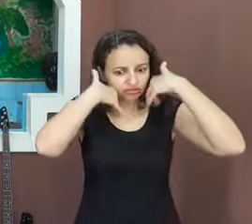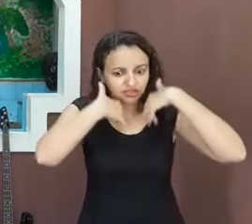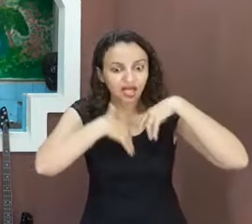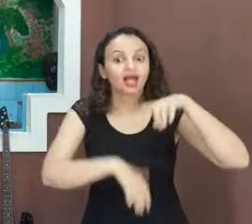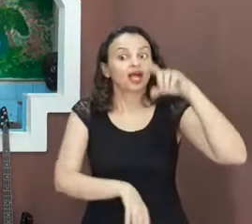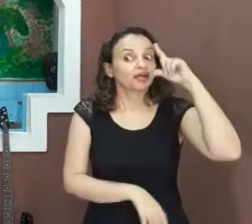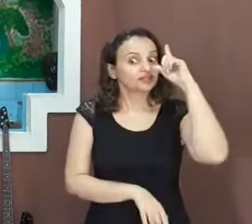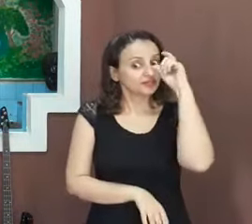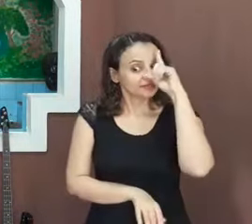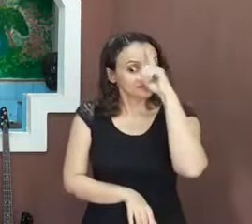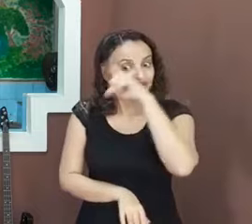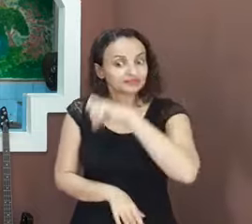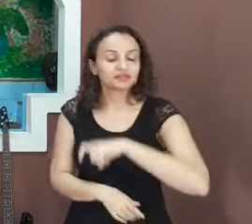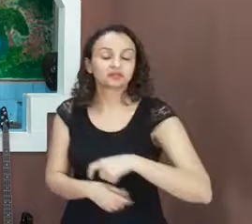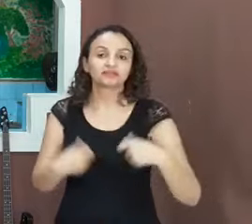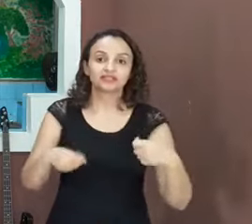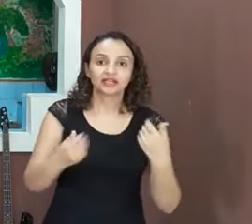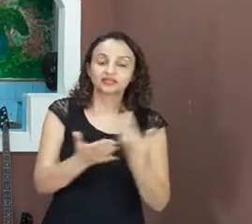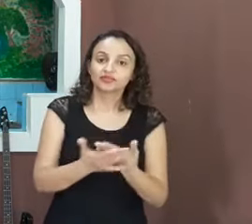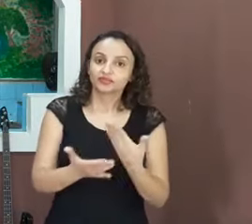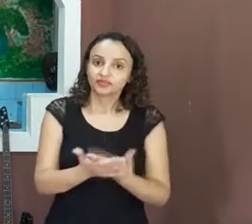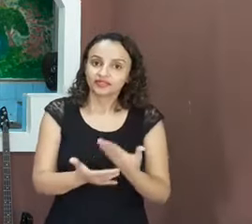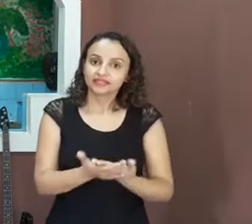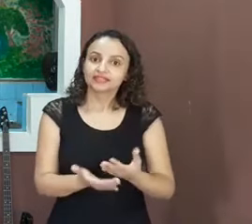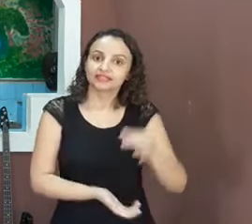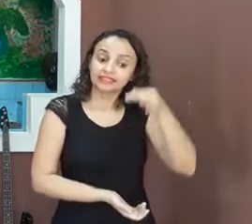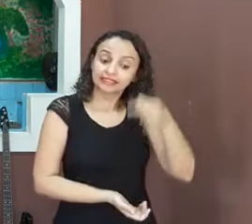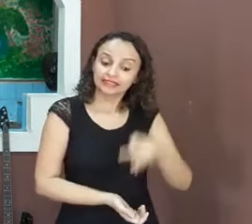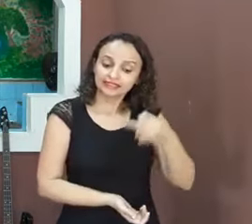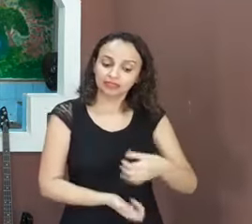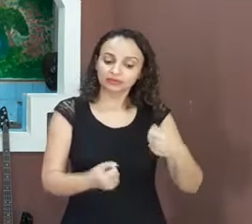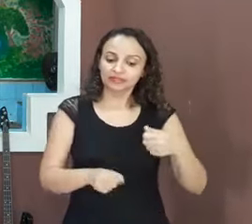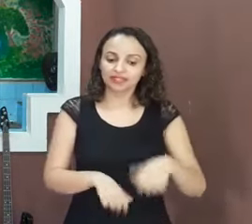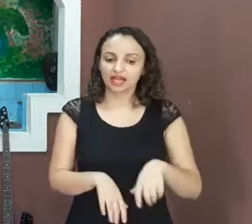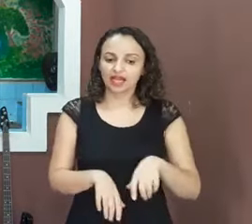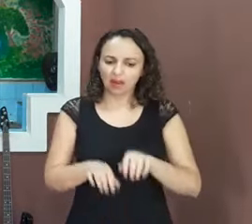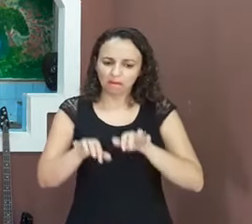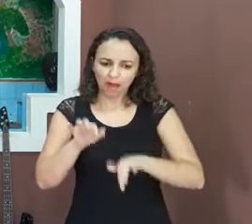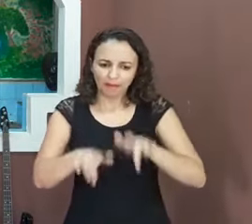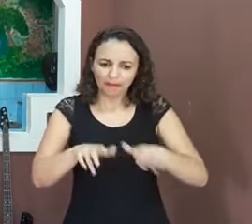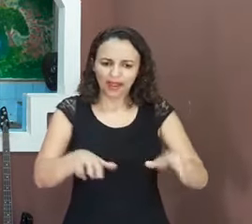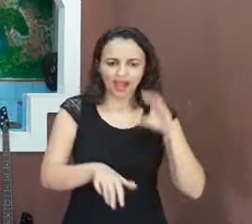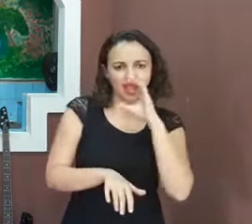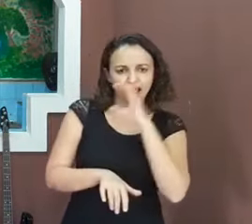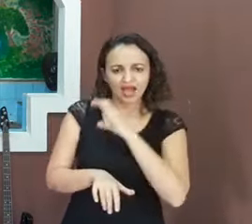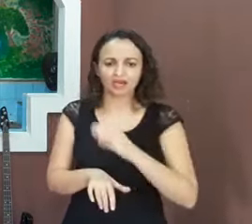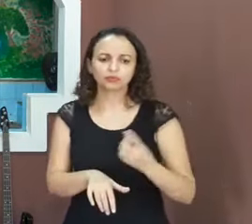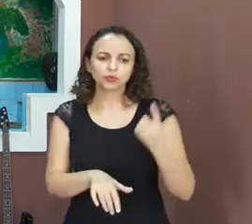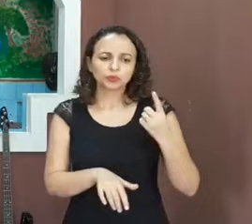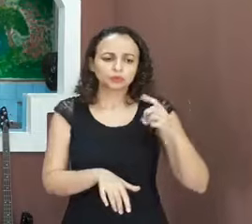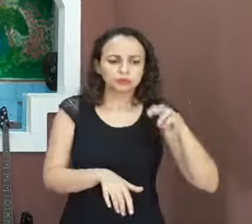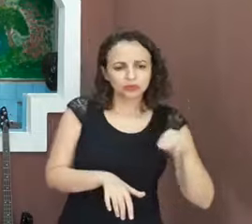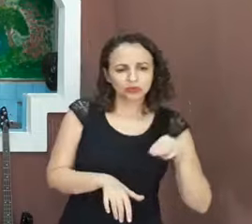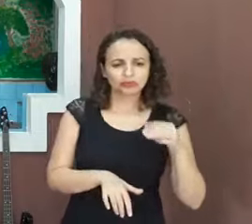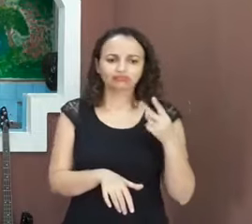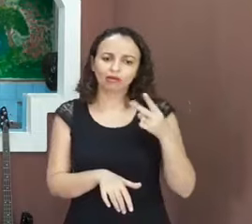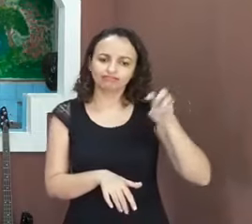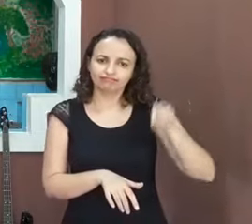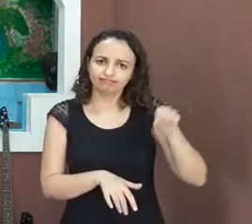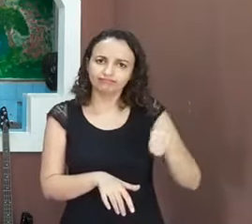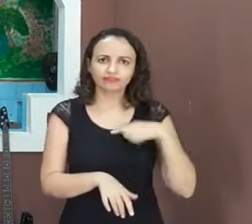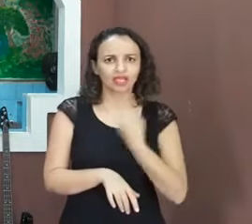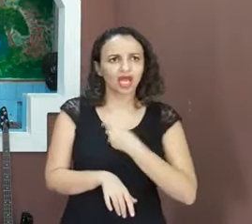lições lá, tinha que ir em tantos toques, em tanto minuto, não sei qual que era o negócio, mas era muito difícil, então a gente ficava